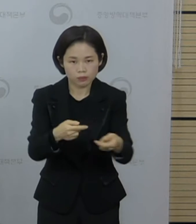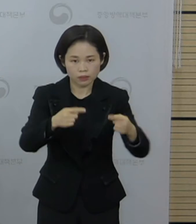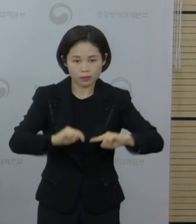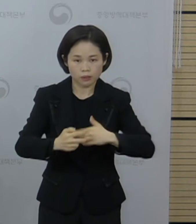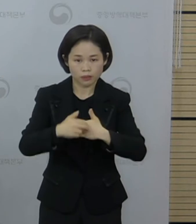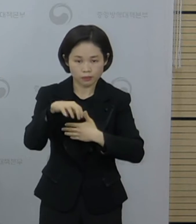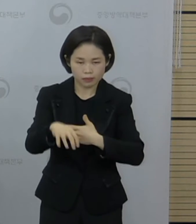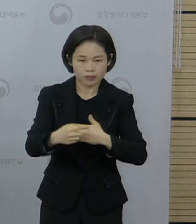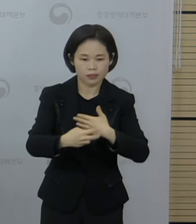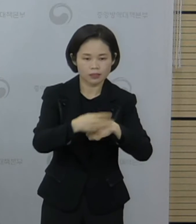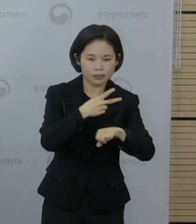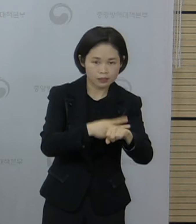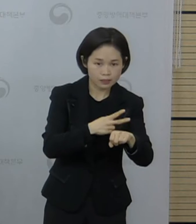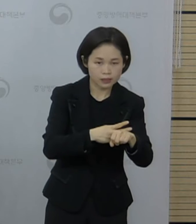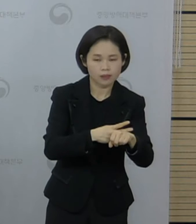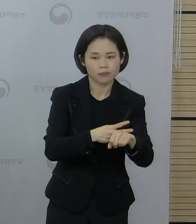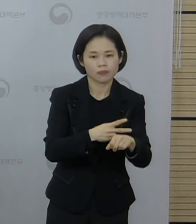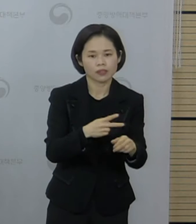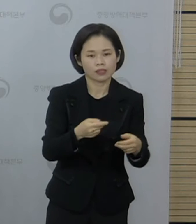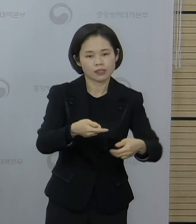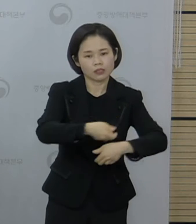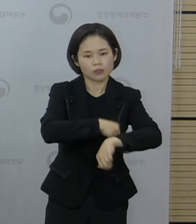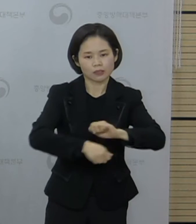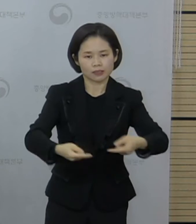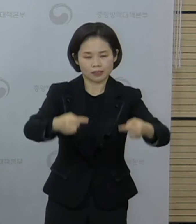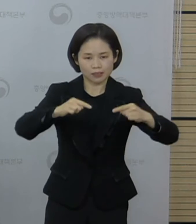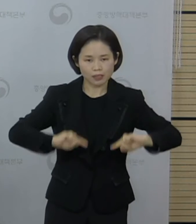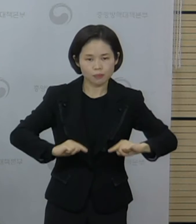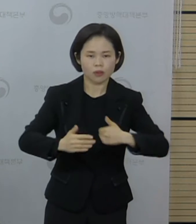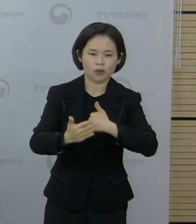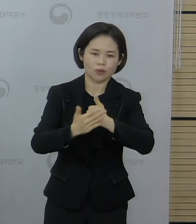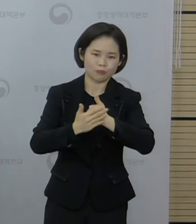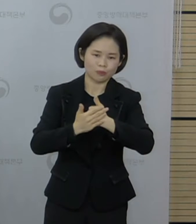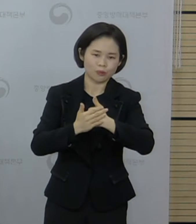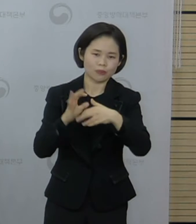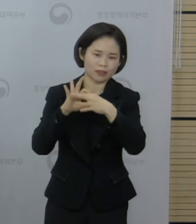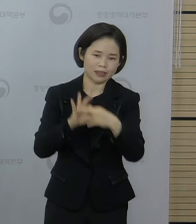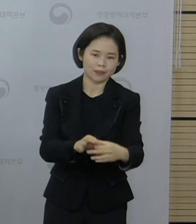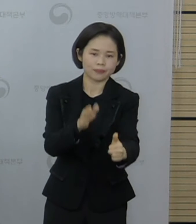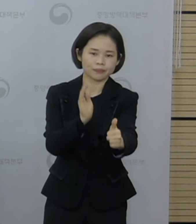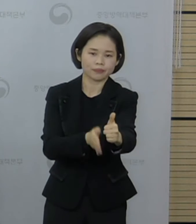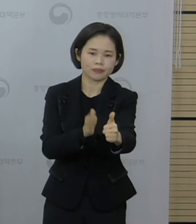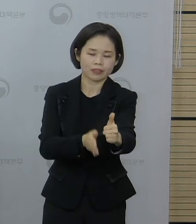의료진들의 적극적인 참여와 협조를 계속 부탁드립니다